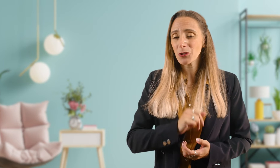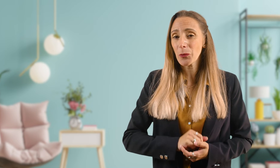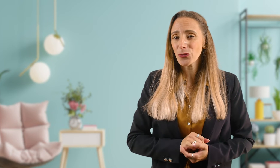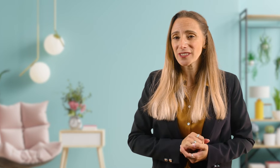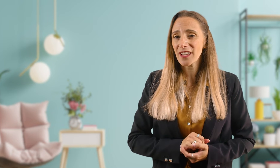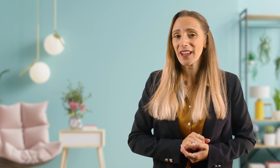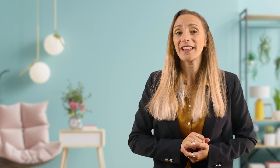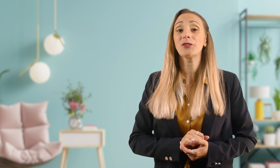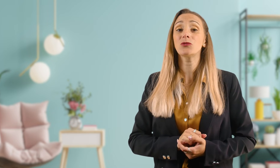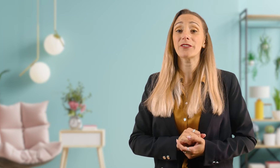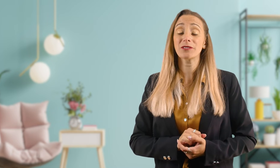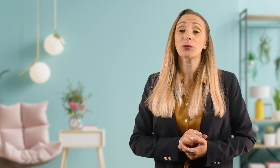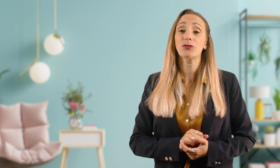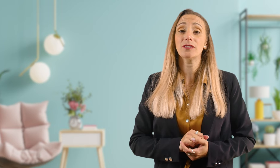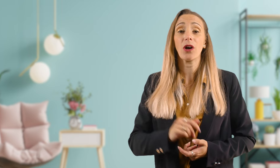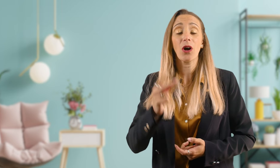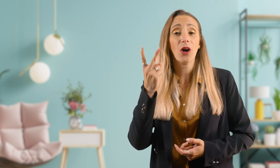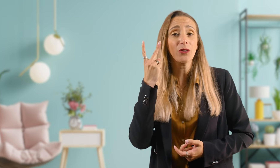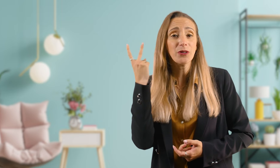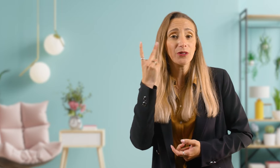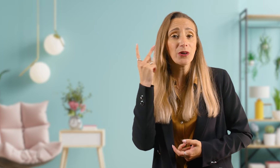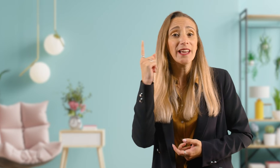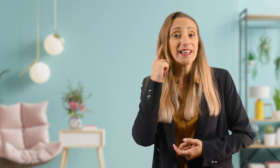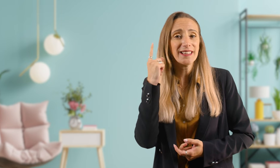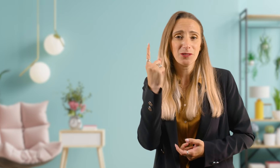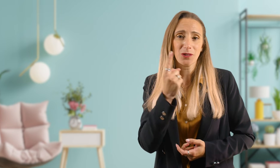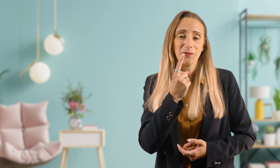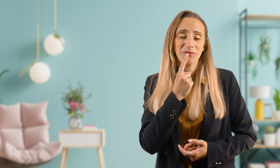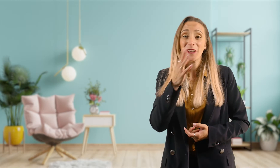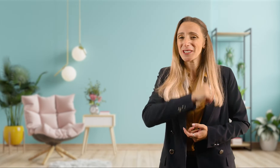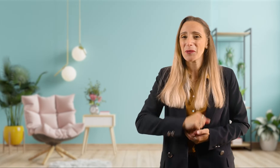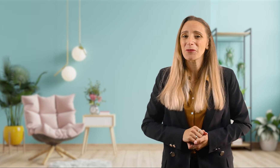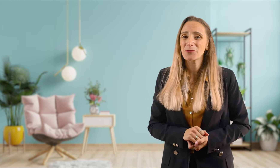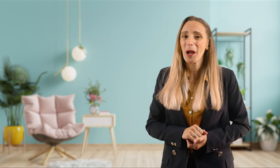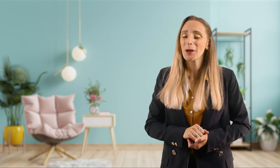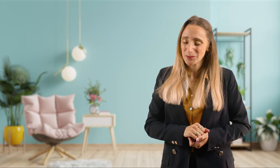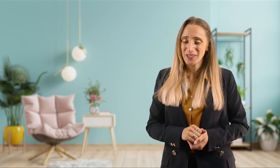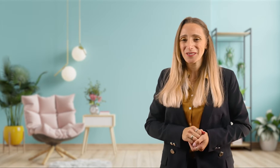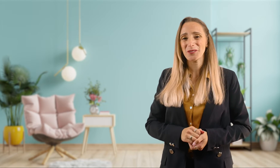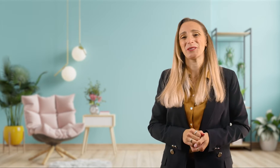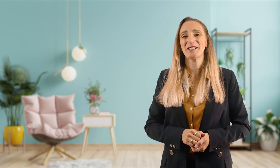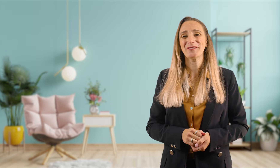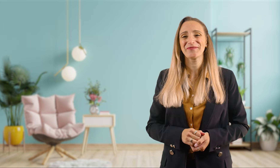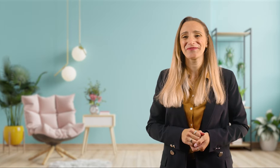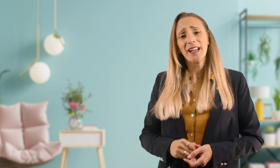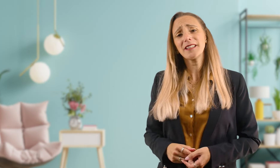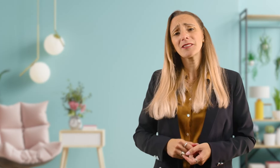votre professeur et que nous avons des professeurs entendants et sourds. J'espère vous voir bientôt en formation.